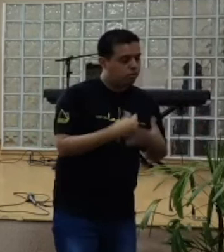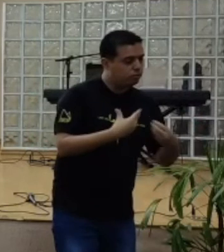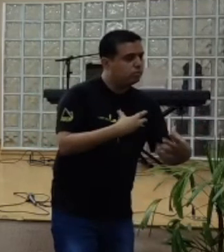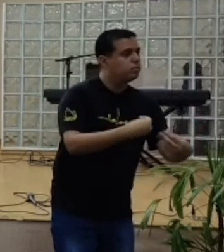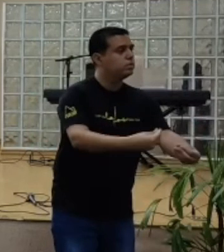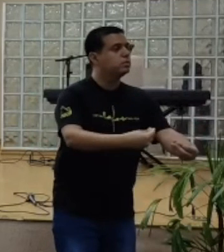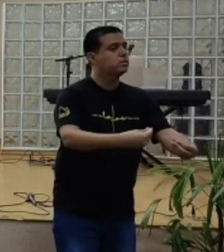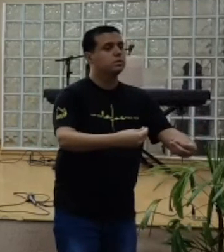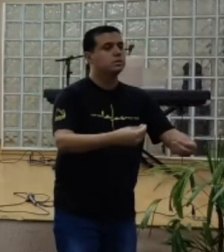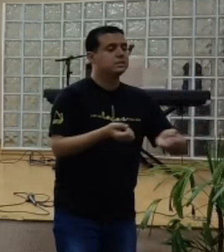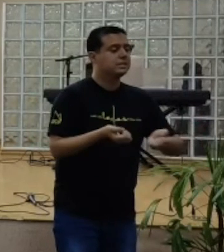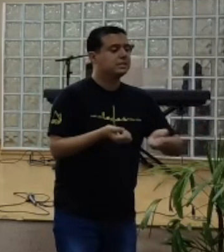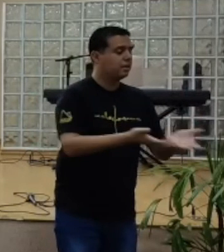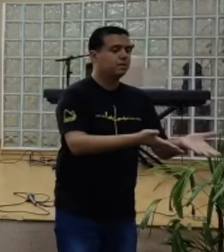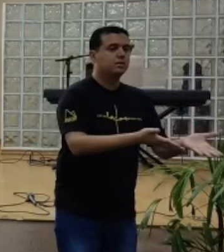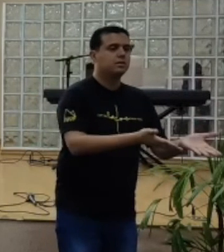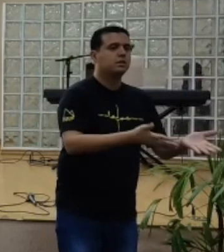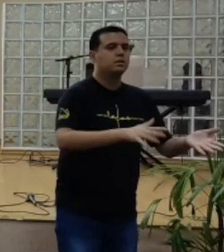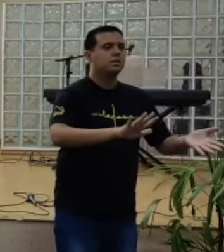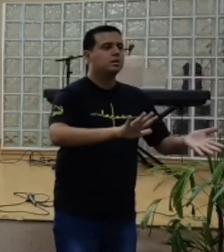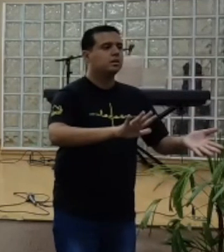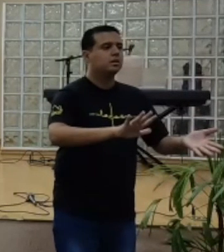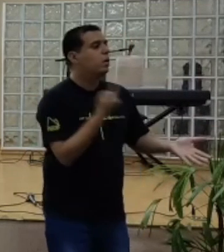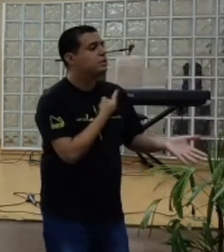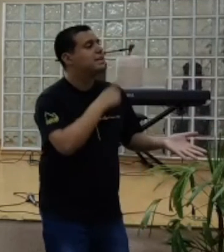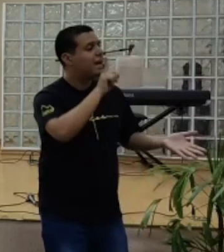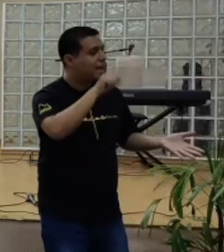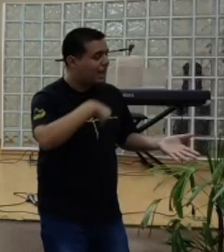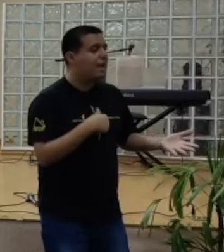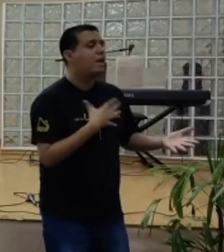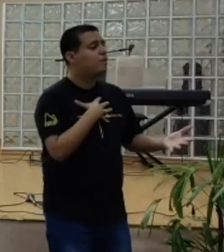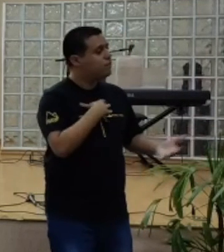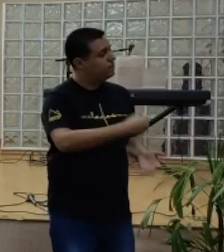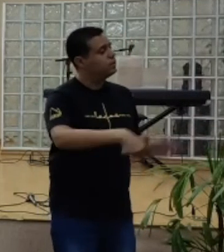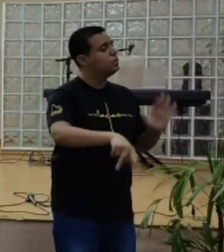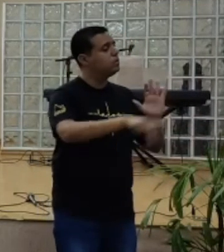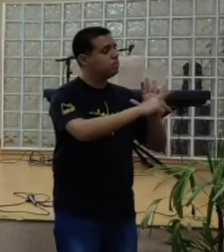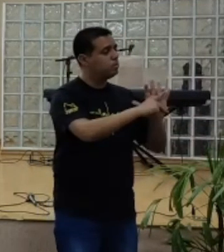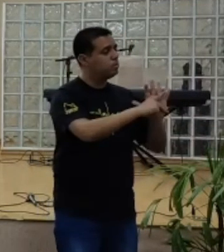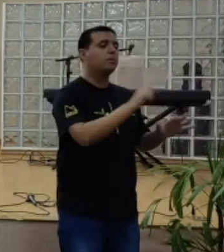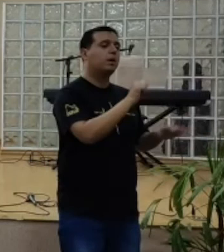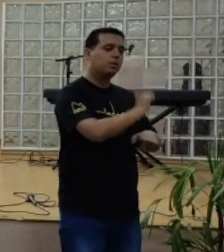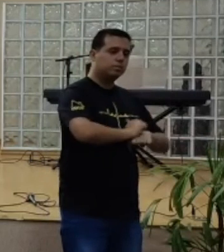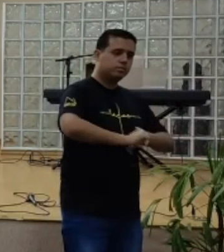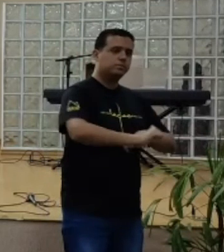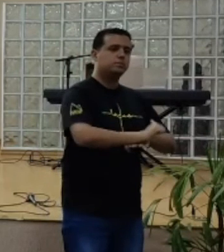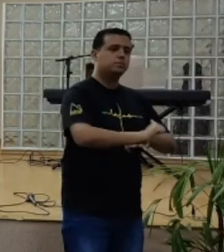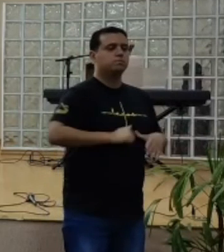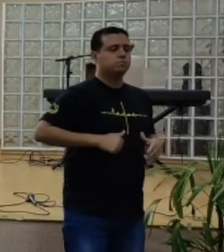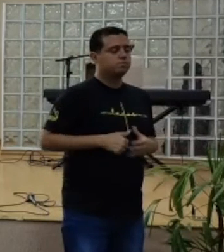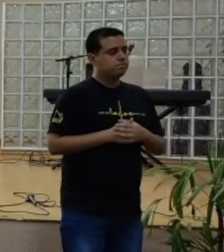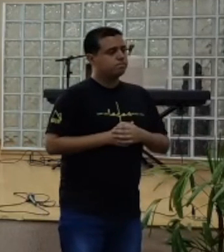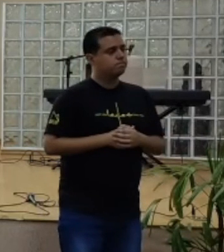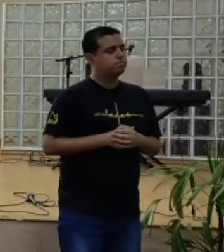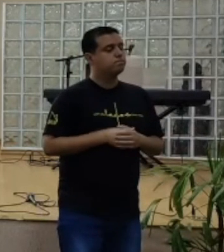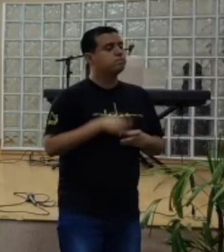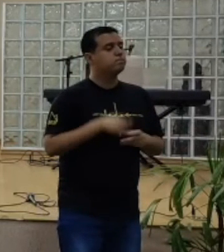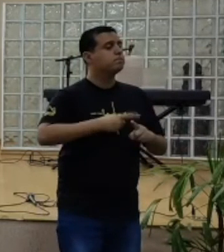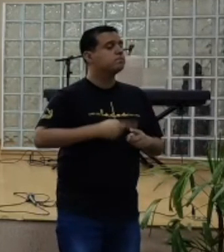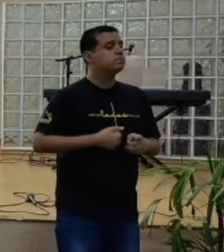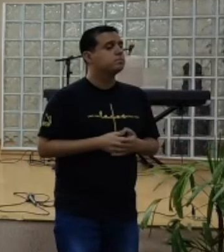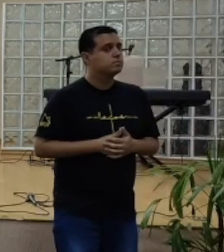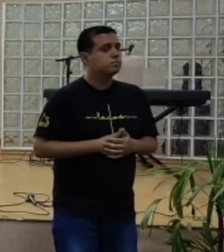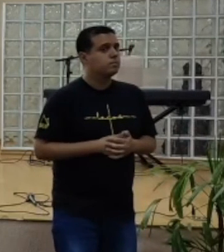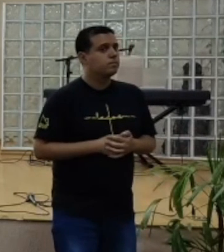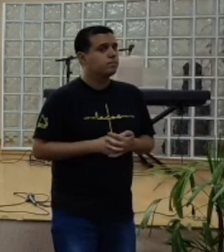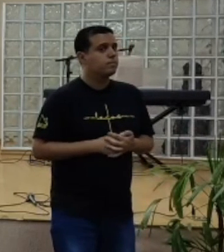descendentes de Abraão. Porque como ele já disse lá em 2:9, em 3:9, ou 3:8, agora vou precisar